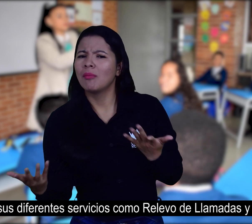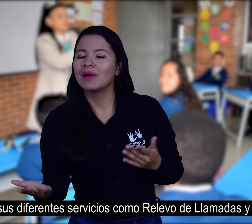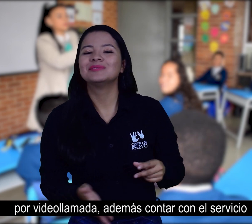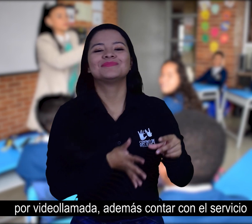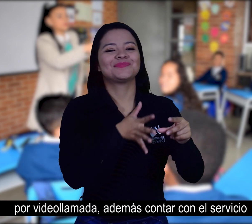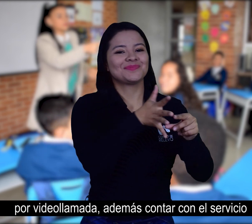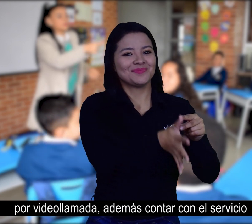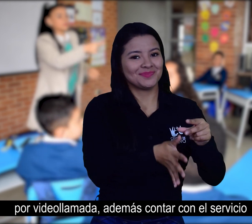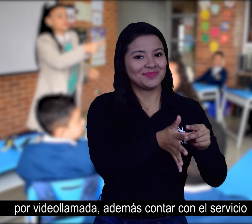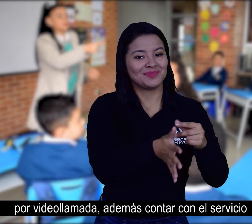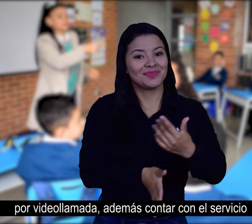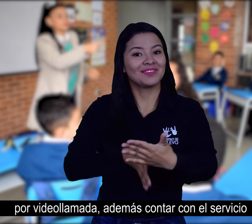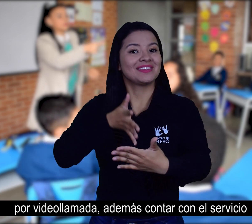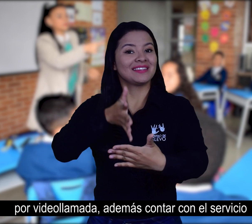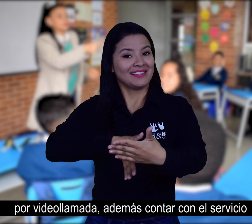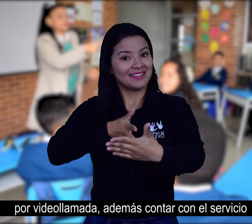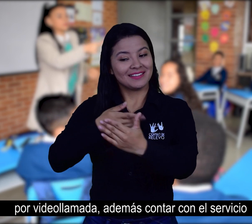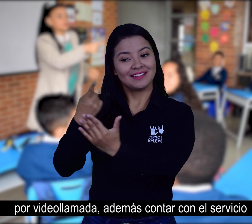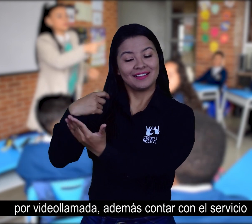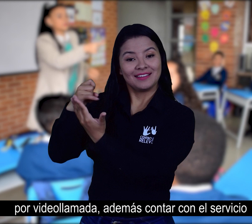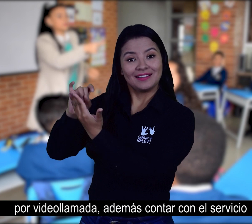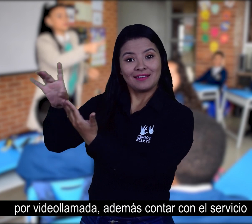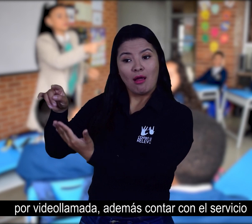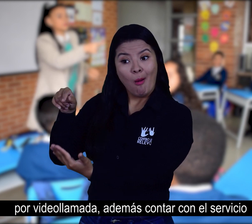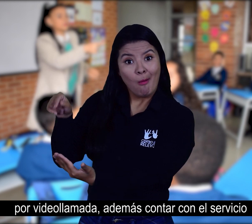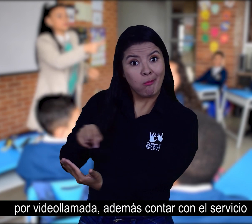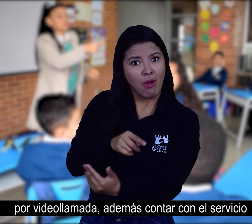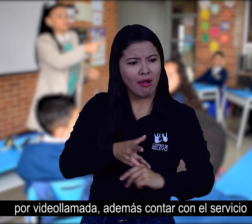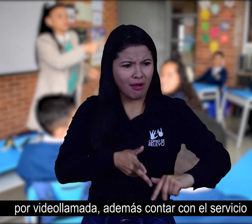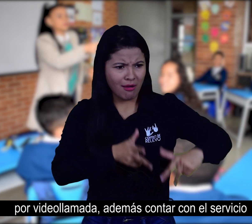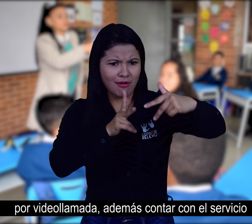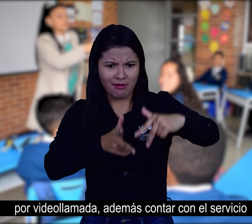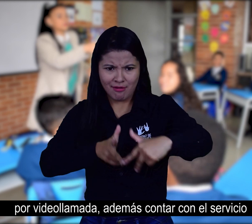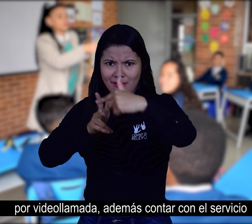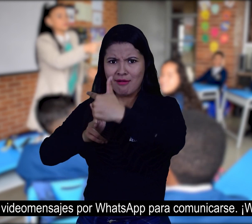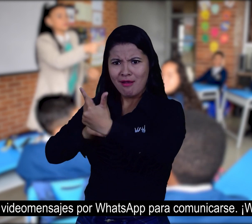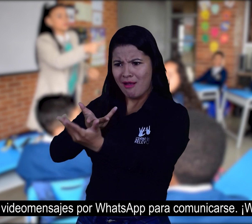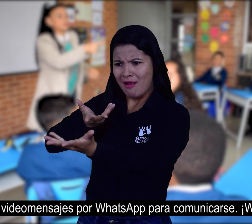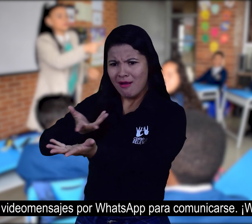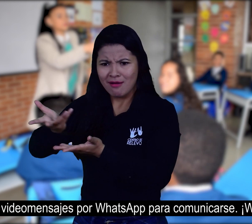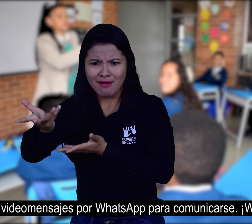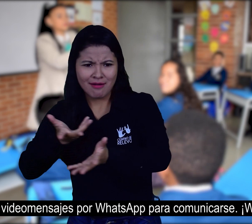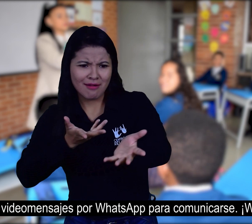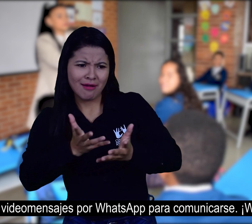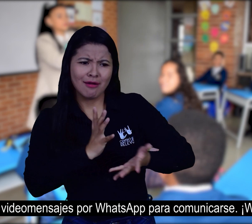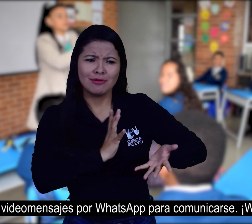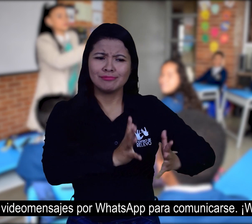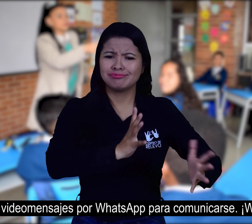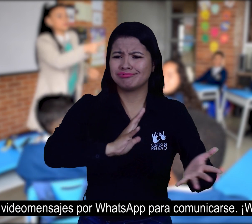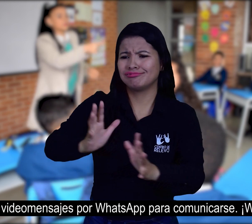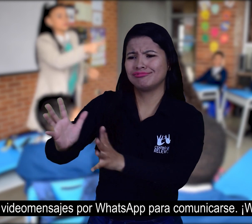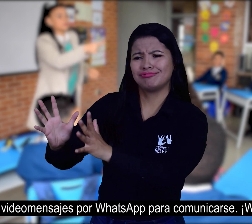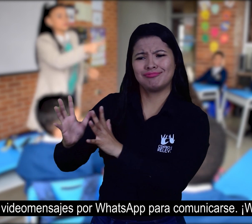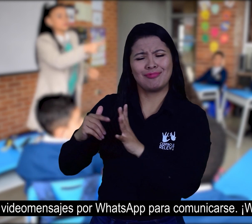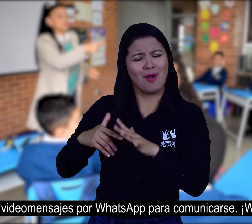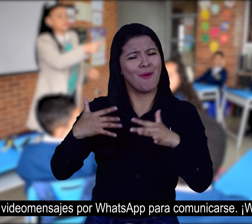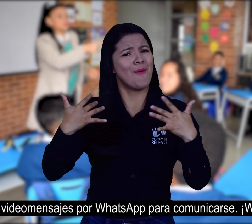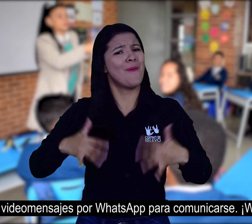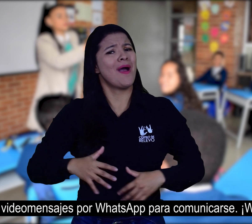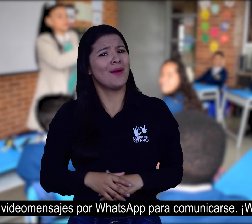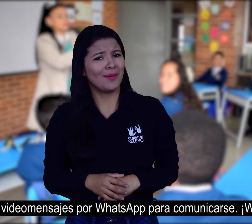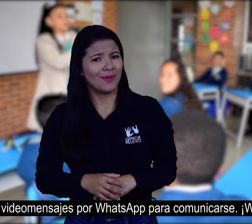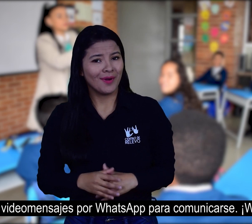y Ciel, por videollamada. Además, contar con el servicio de videomensajes por WhatsApp para